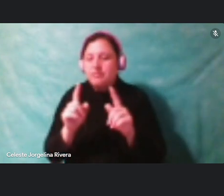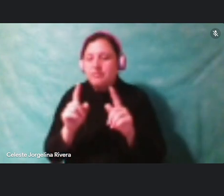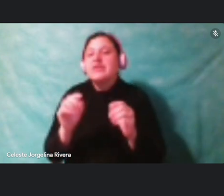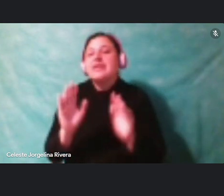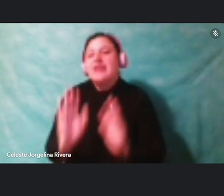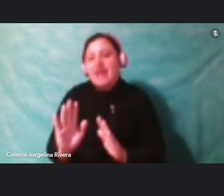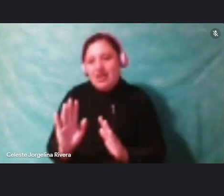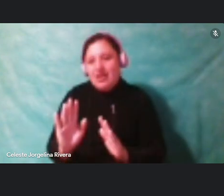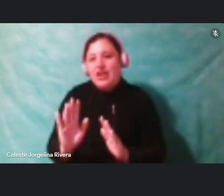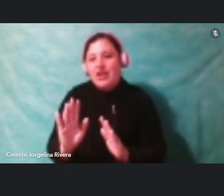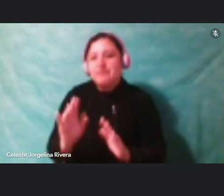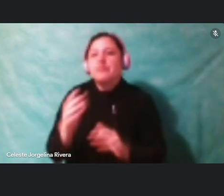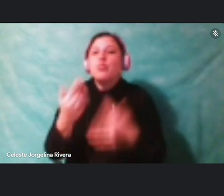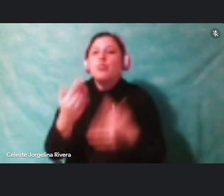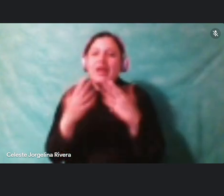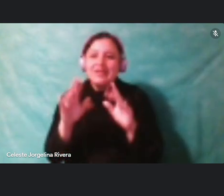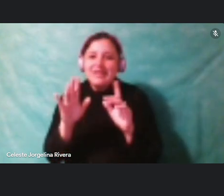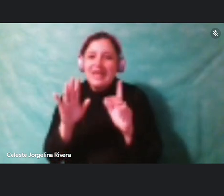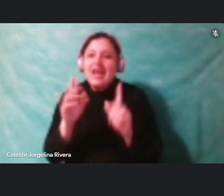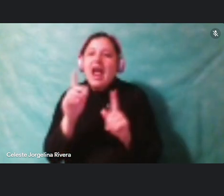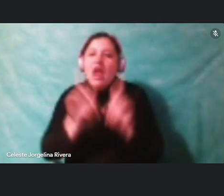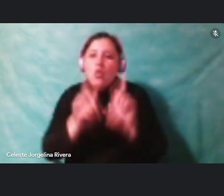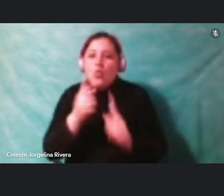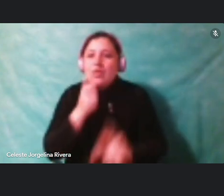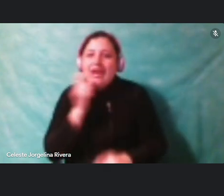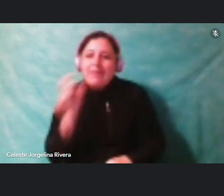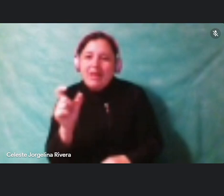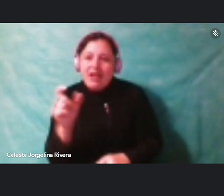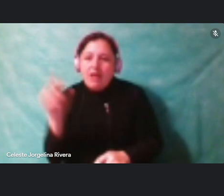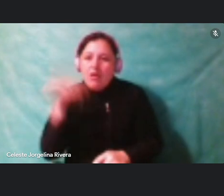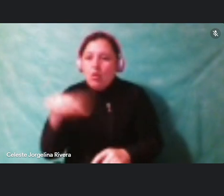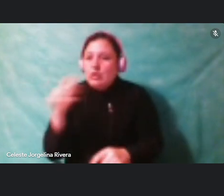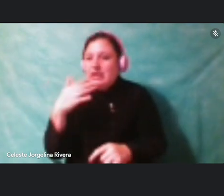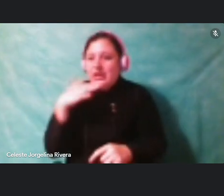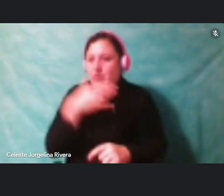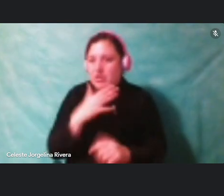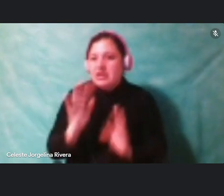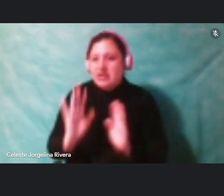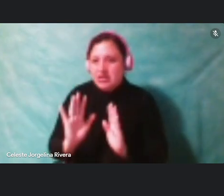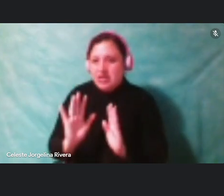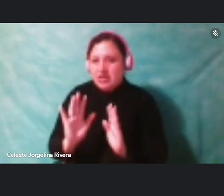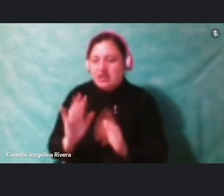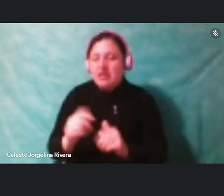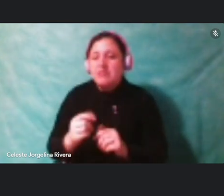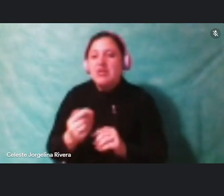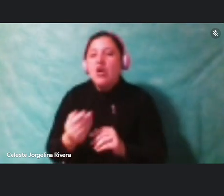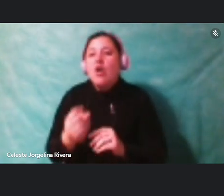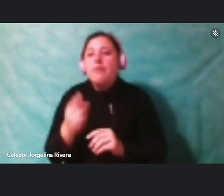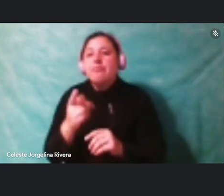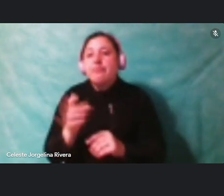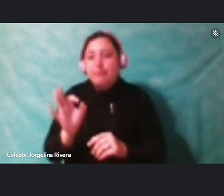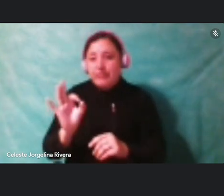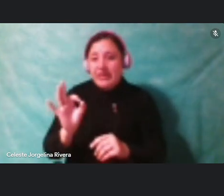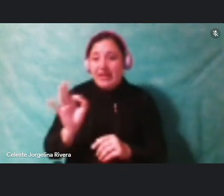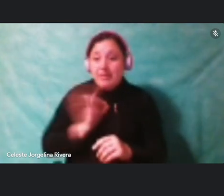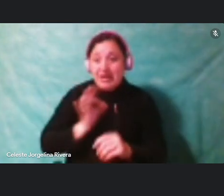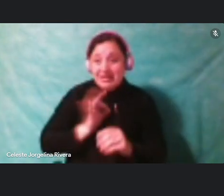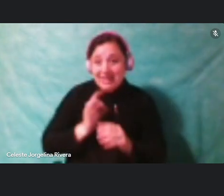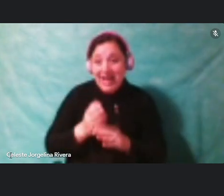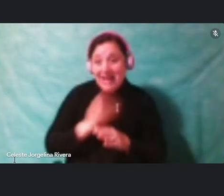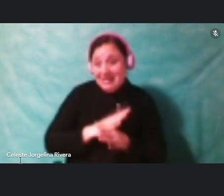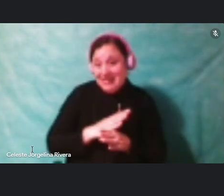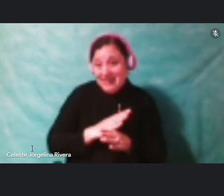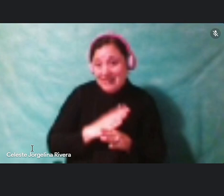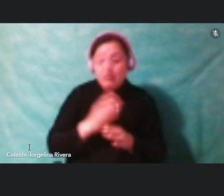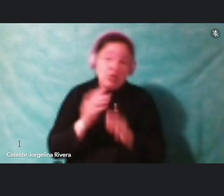encontrando con ciertas dificultades. Luego del parcial vamos a sistematizar todo lo que es ING. Yo acá lo marqué en amarillo